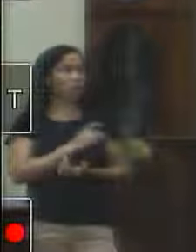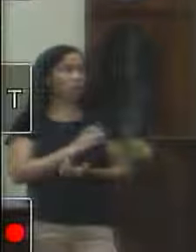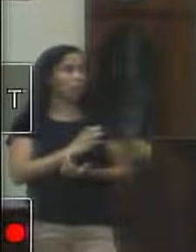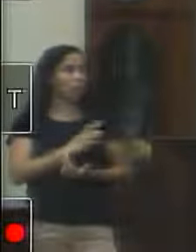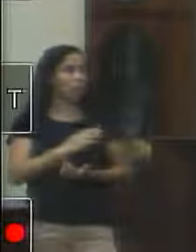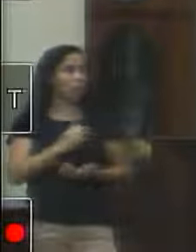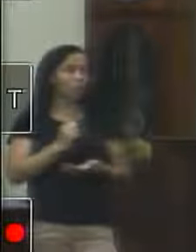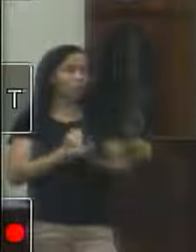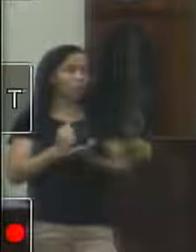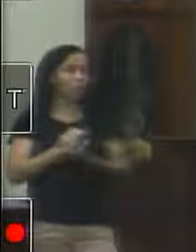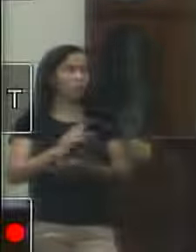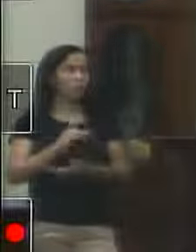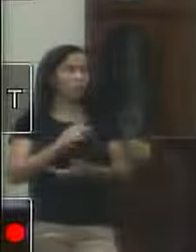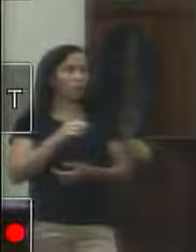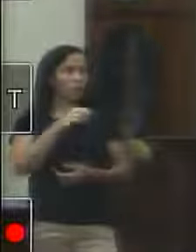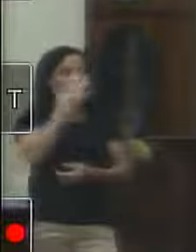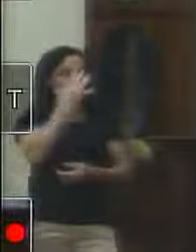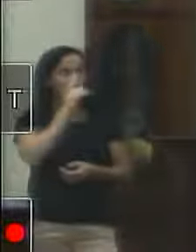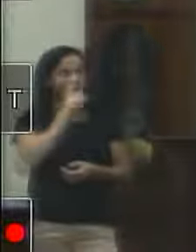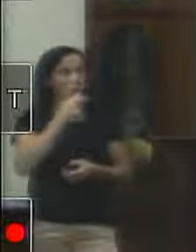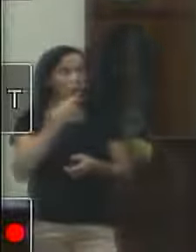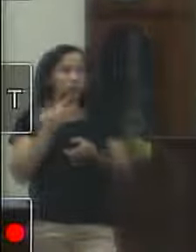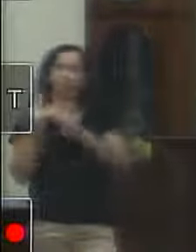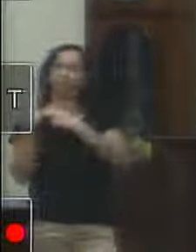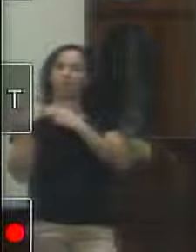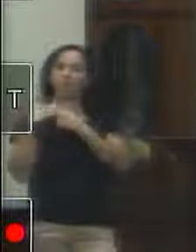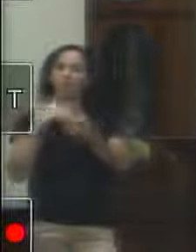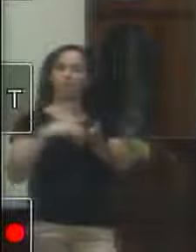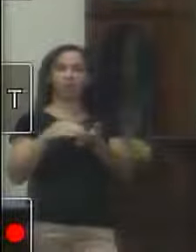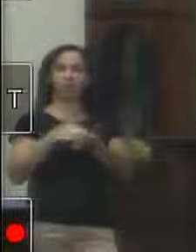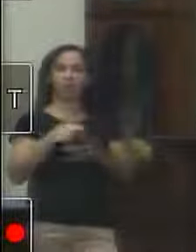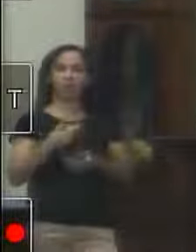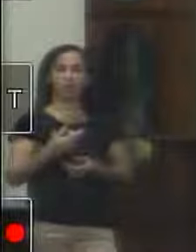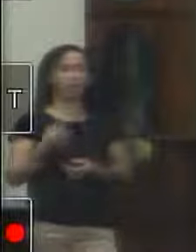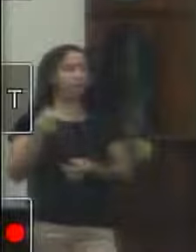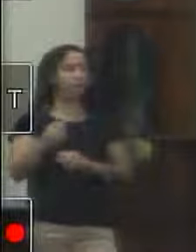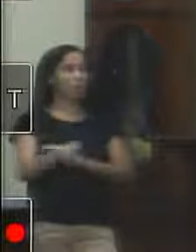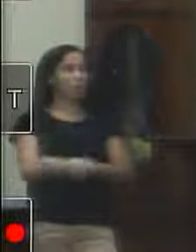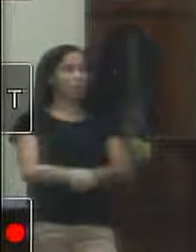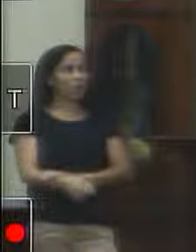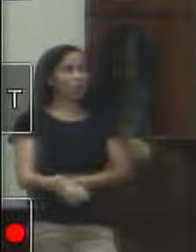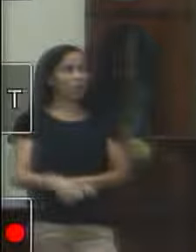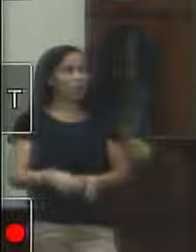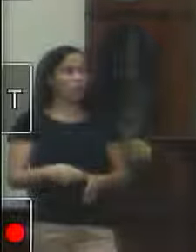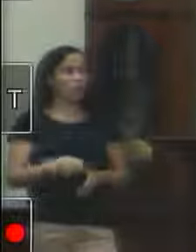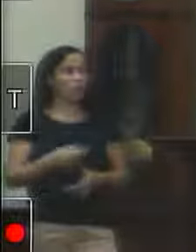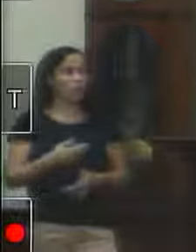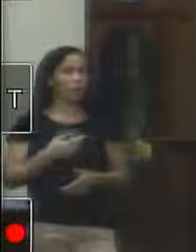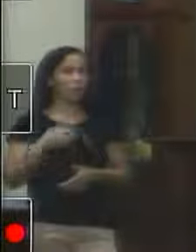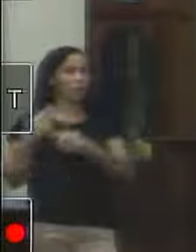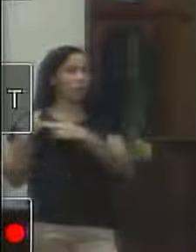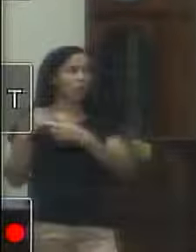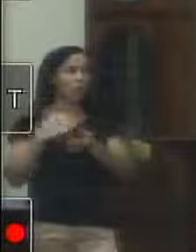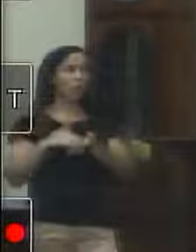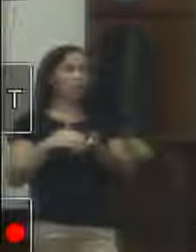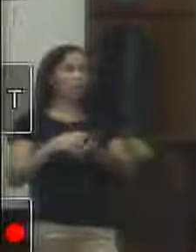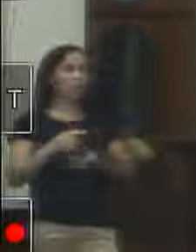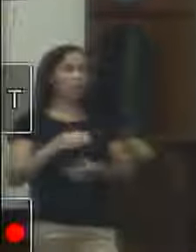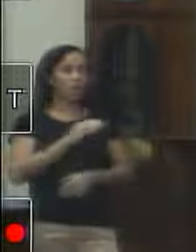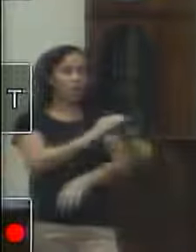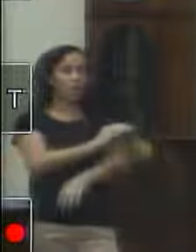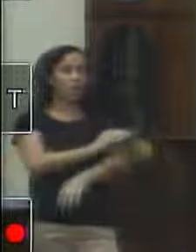Carnaval não é responsabilidade da Secretaria de Fazenda. Ele é responsabilidade da Secretaria de Cultura e Turismo. Ele que faz o